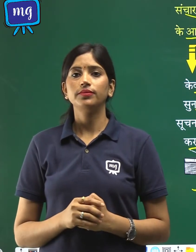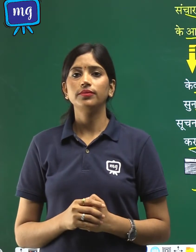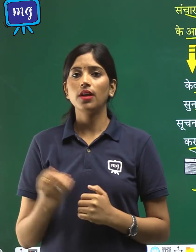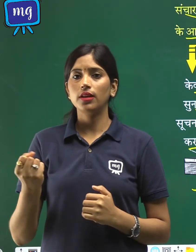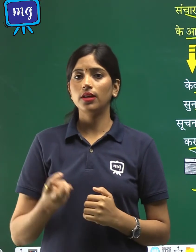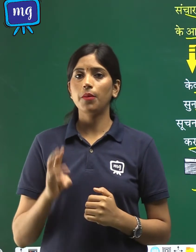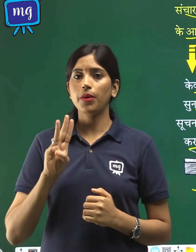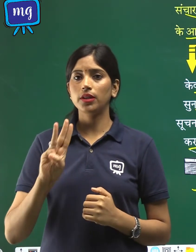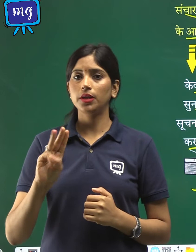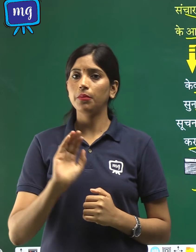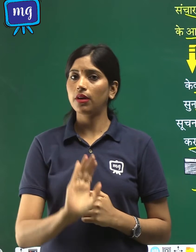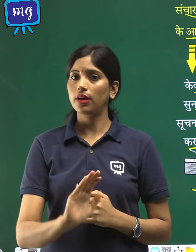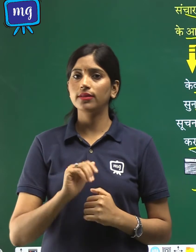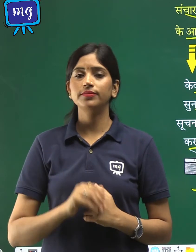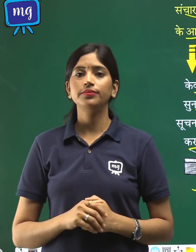नंबर 3 पे है